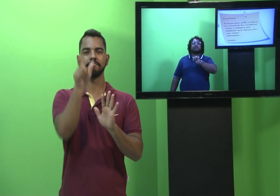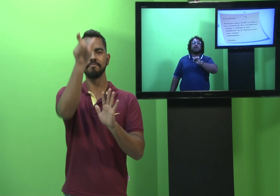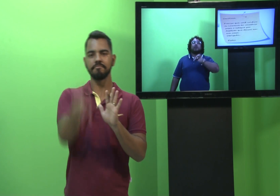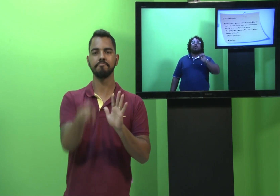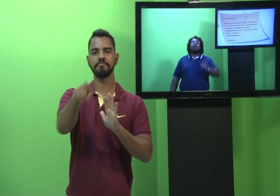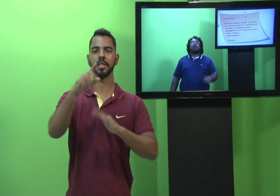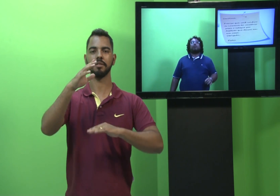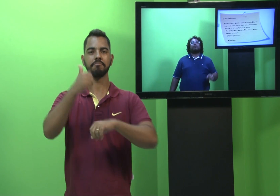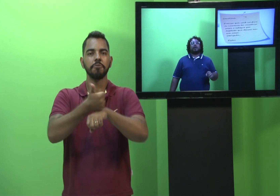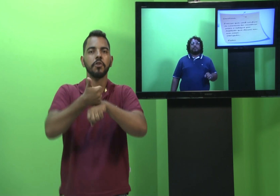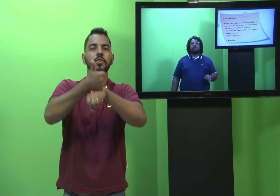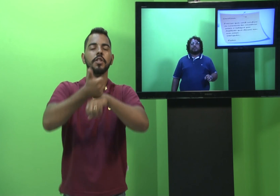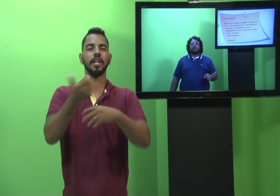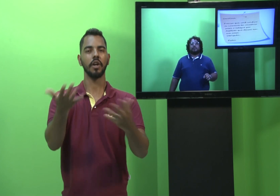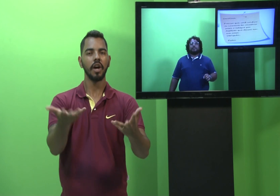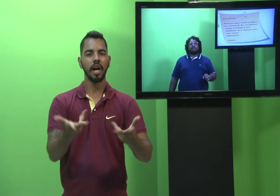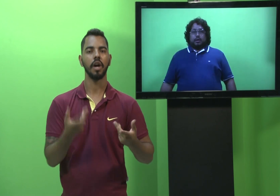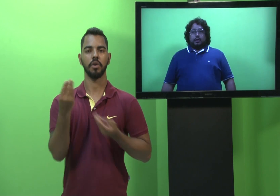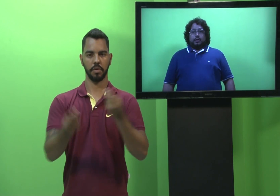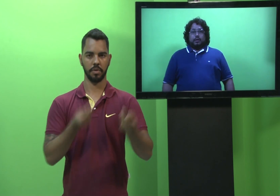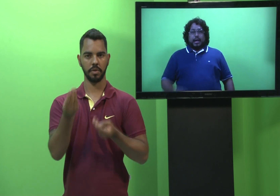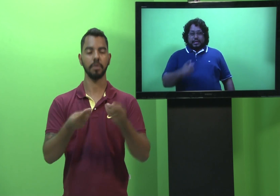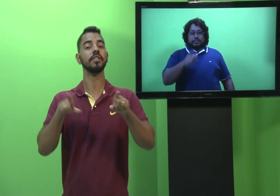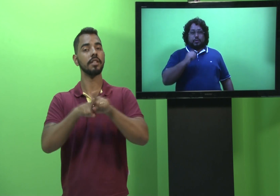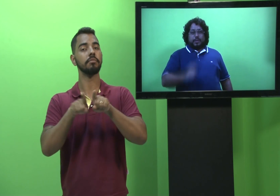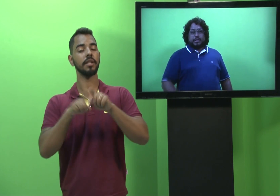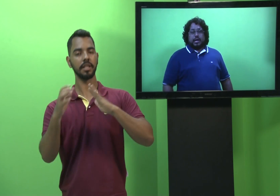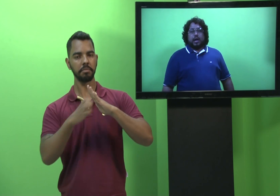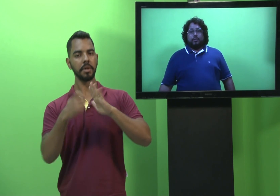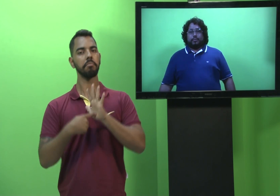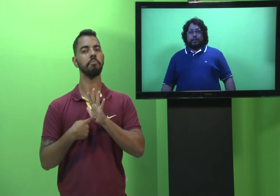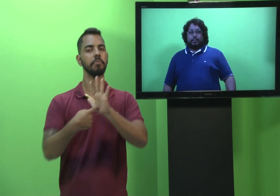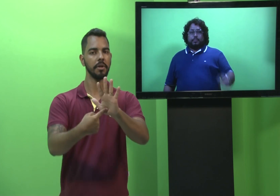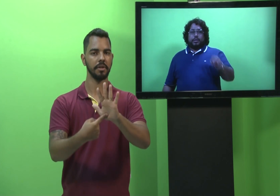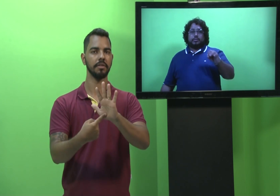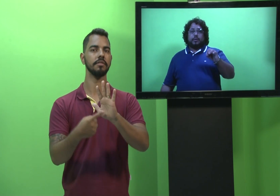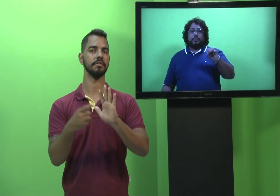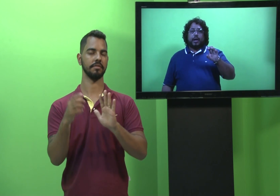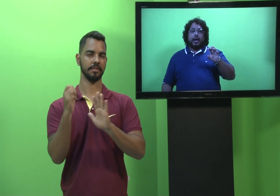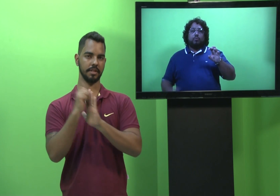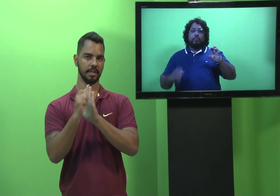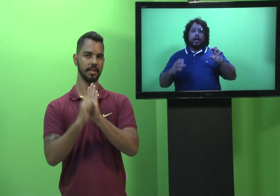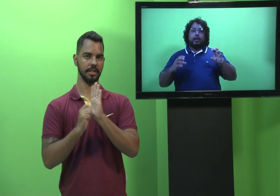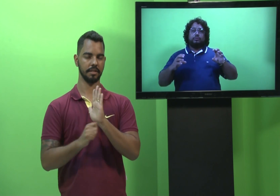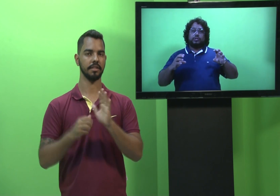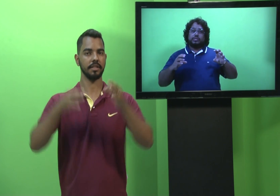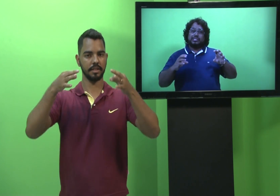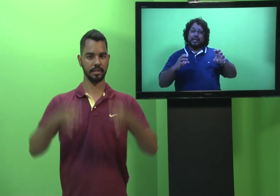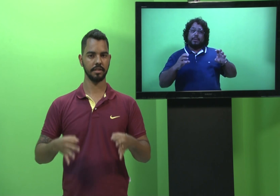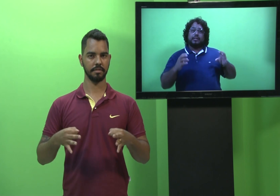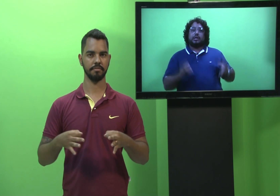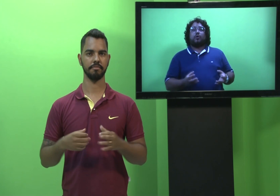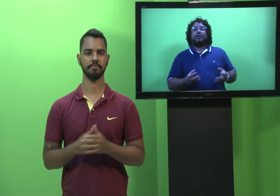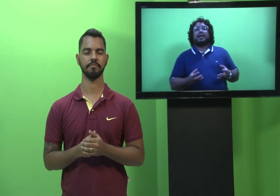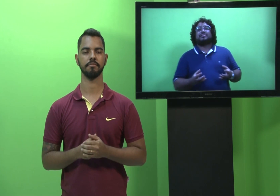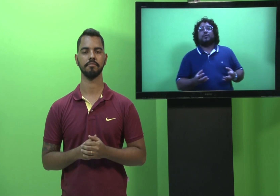empresa ou órgão que representa. Na redação empresarial, por exemplo, é um meio de se estabelecer comunicação